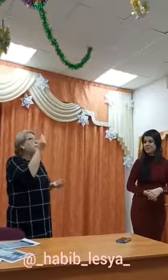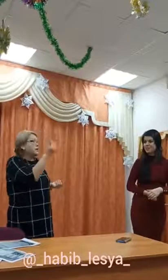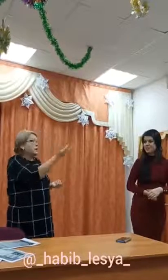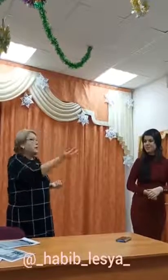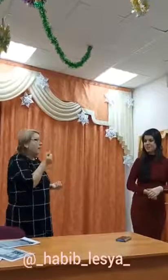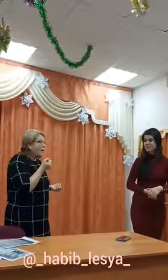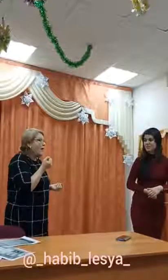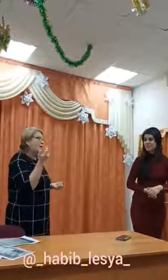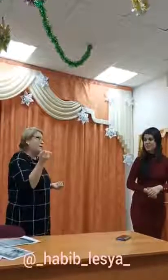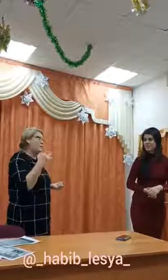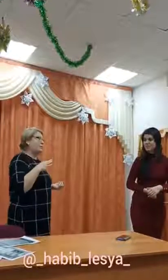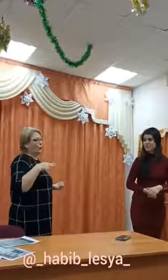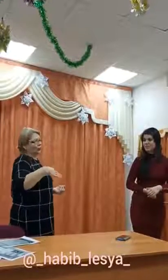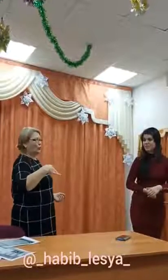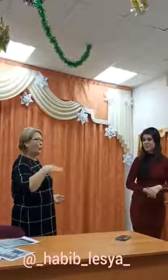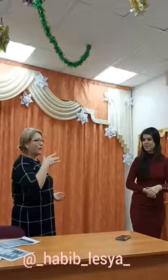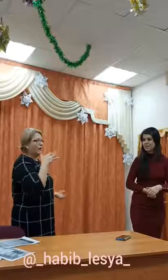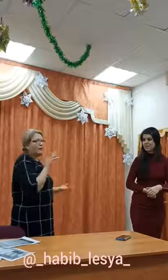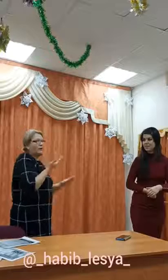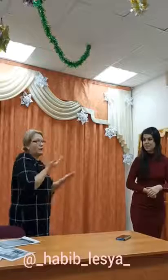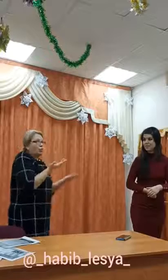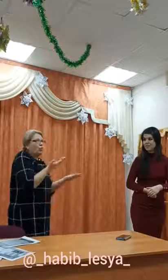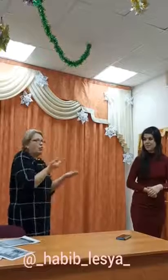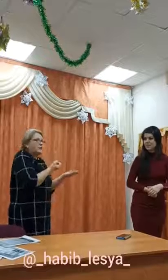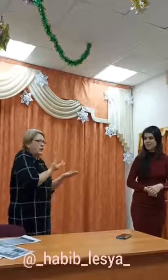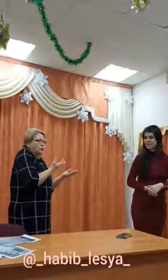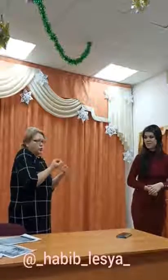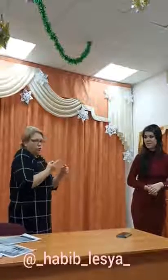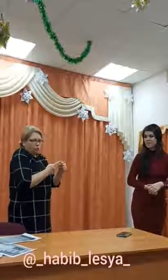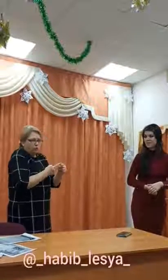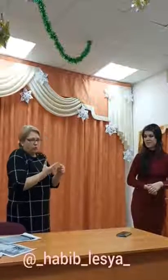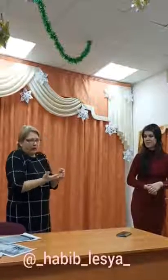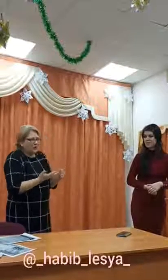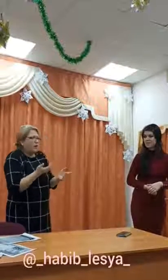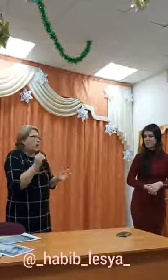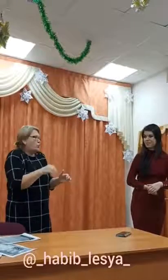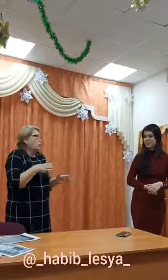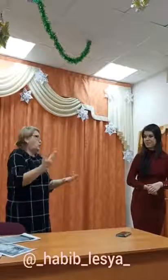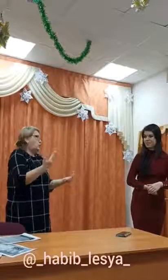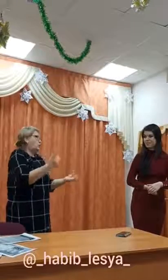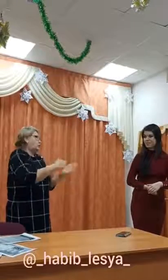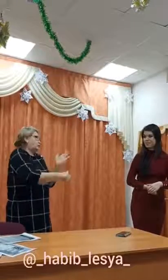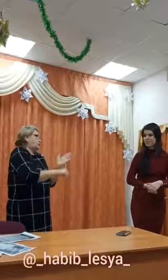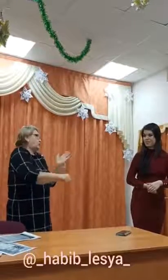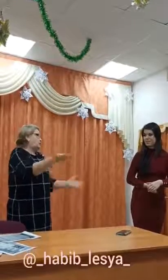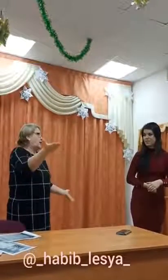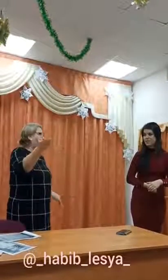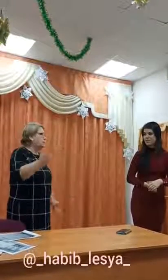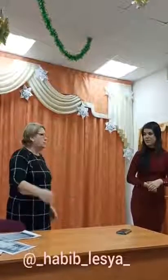день не брала, ей было 40 лет. Ну, 15, еще плюс 5. Может быть, ей сейчас 60.